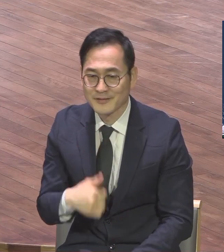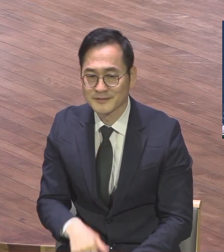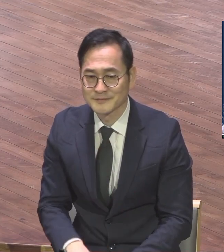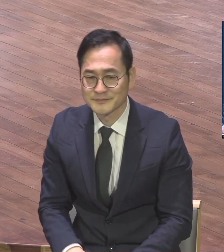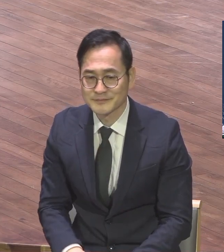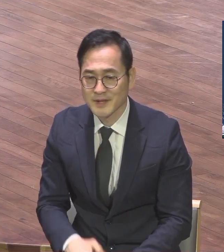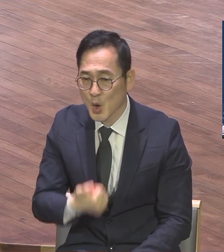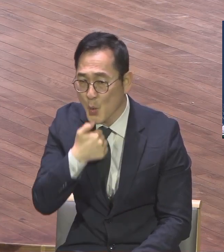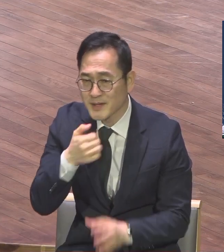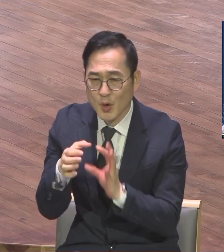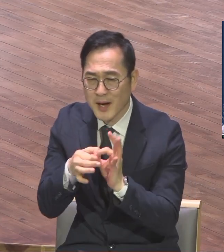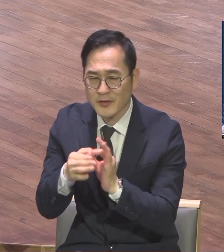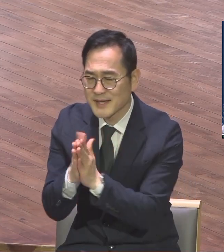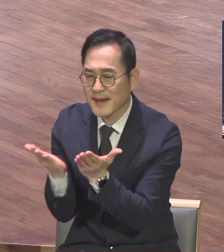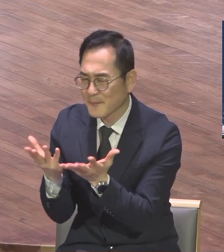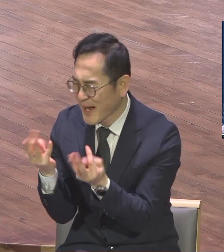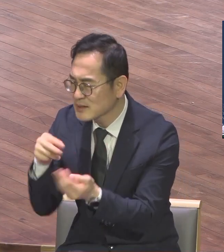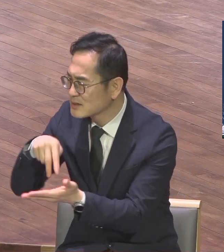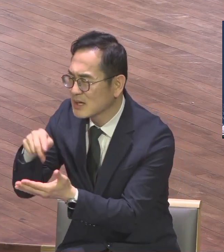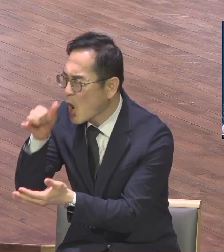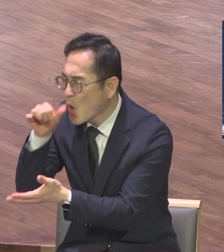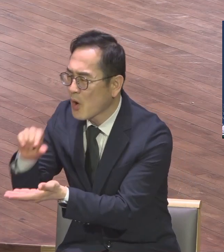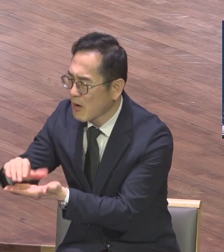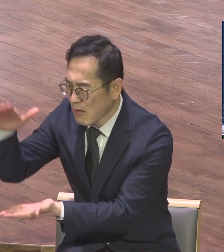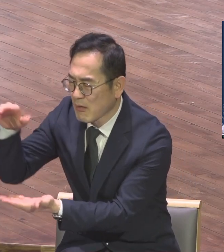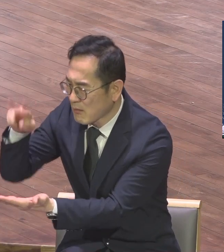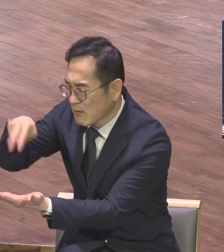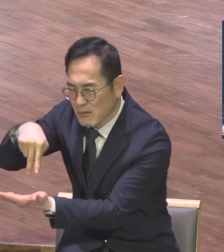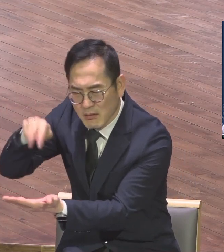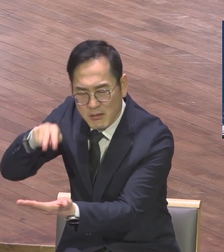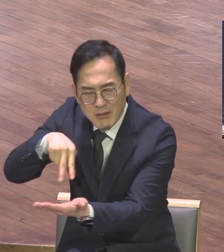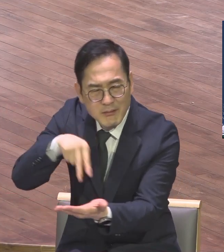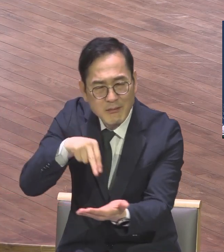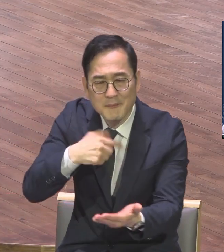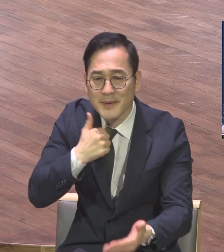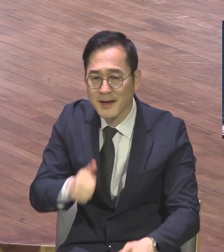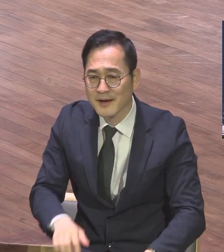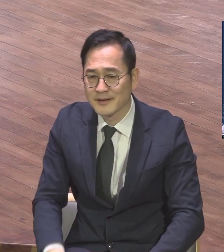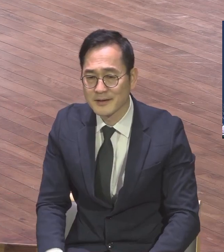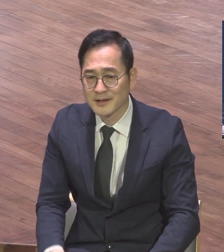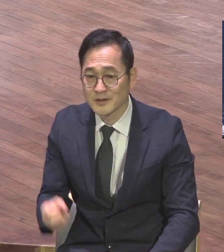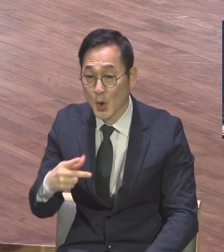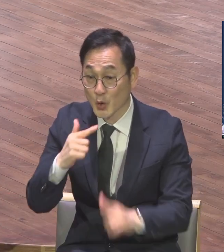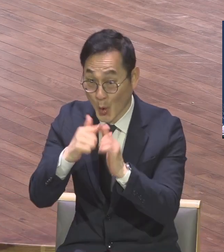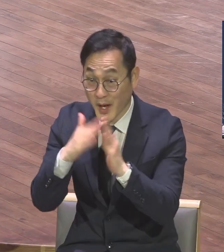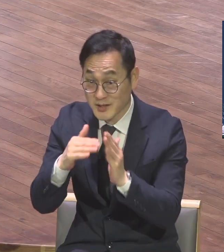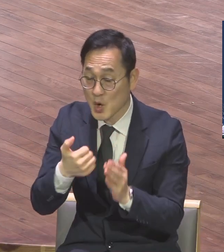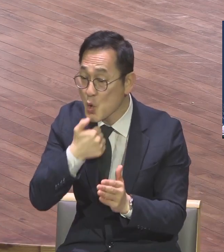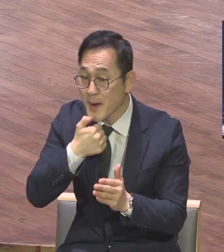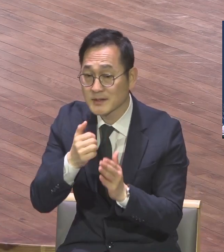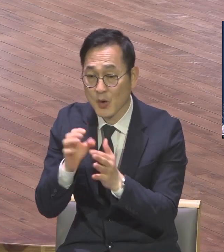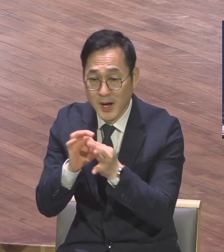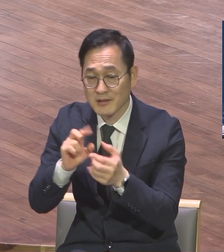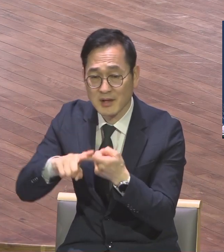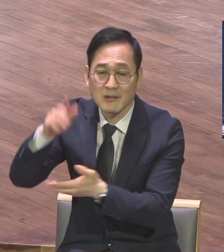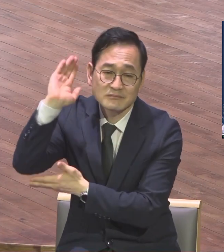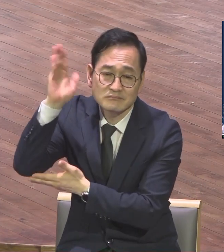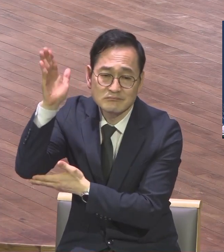강의 설교집도 많이 읽어봤고 또 제가 섬기는 교회에서도 로마서 강의 설교도 한 두어 차례 이상